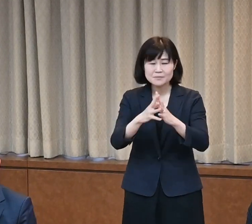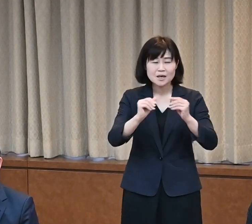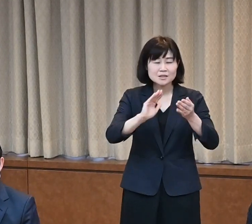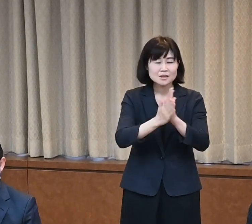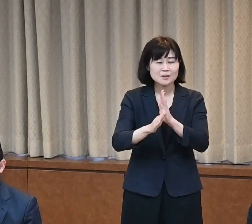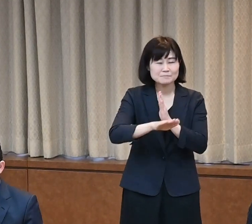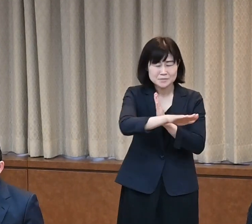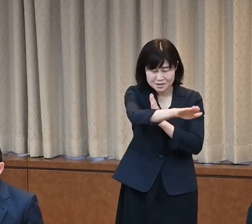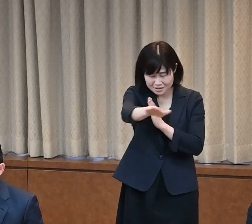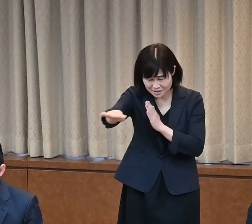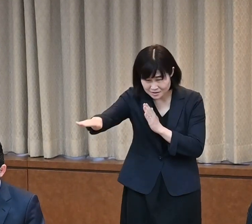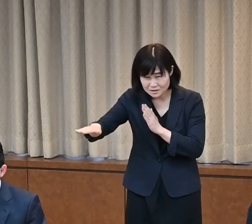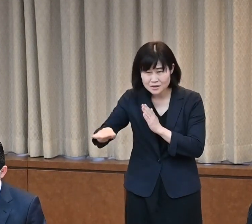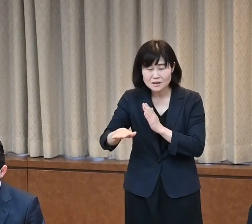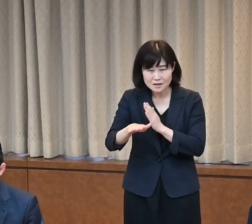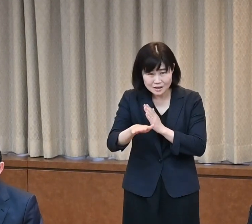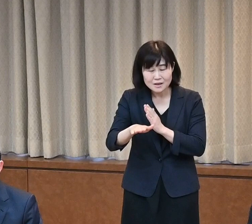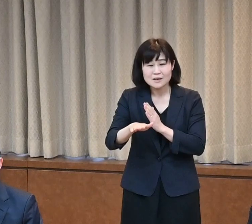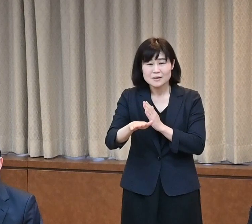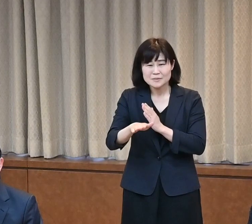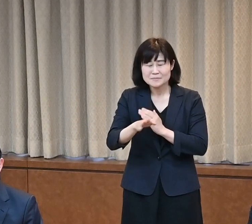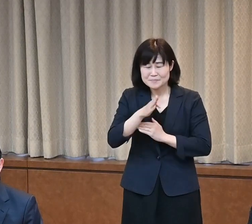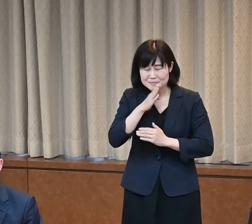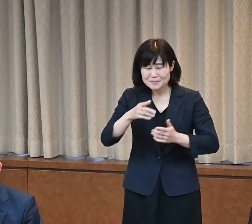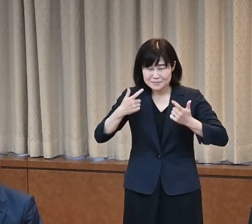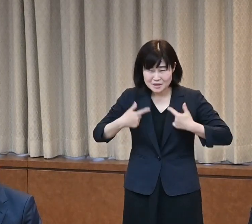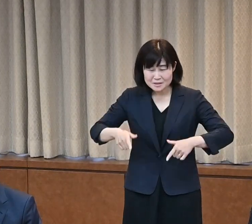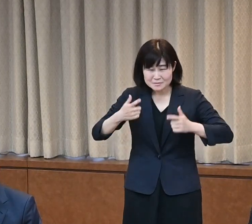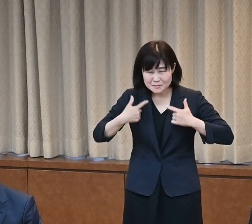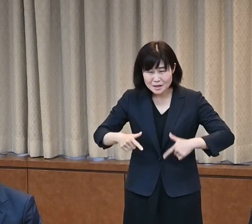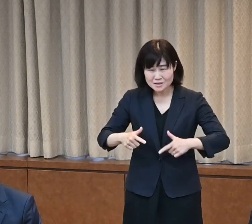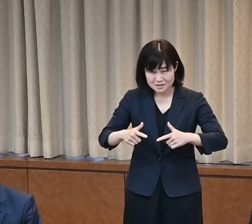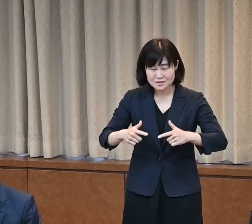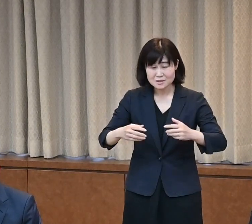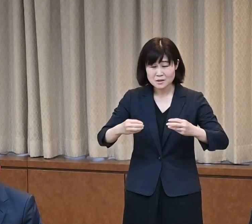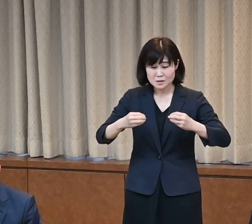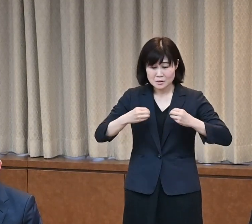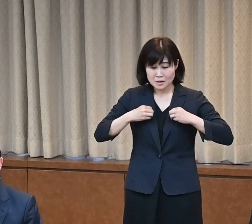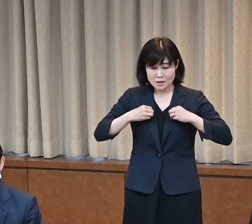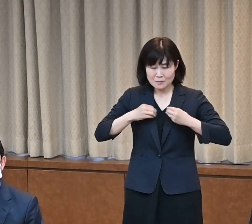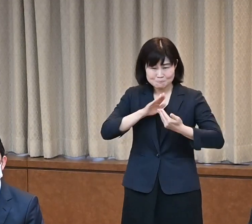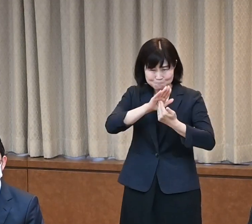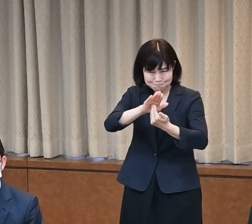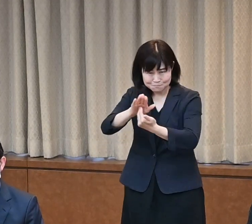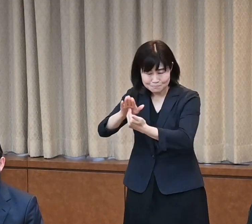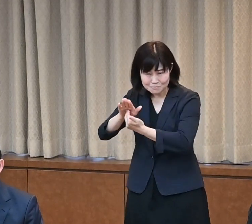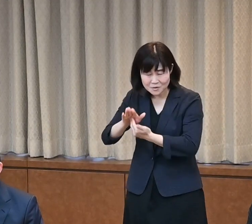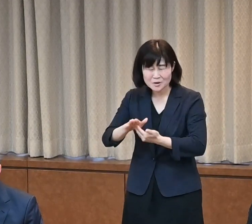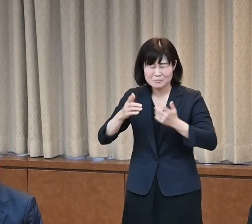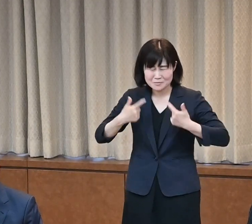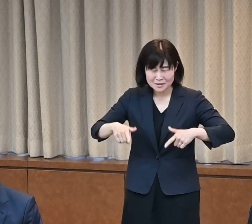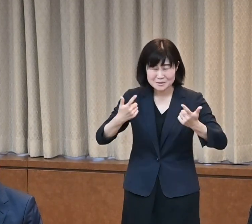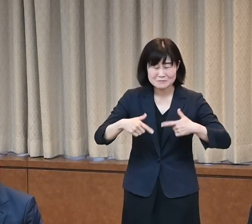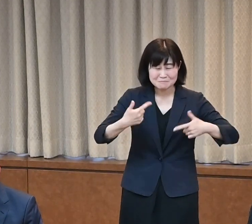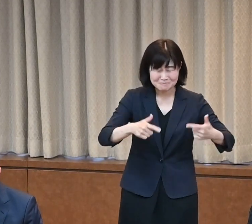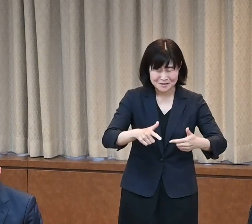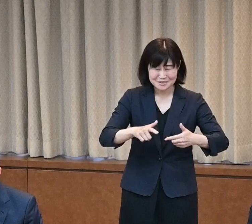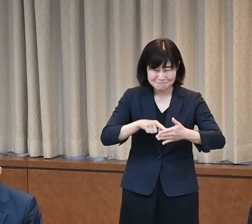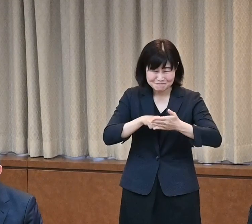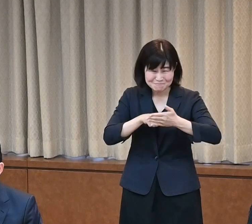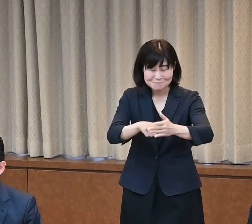が真剣に感染対策に取り組み実践していただいた結果、新規感染者がこのように減少してき